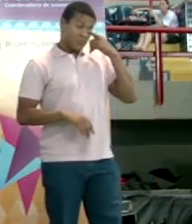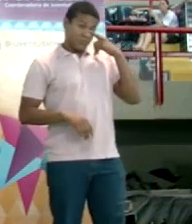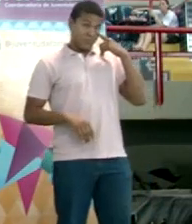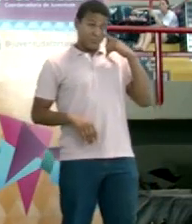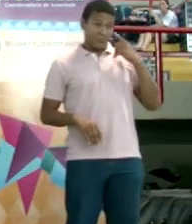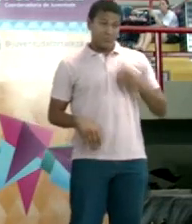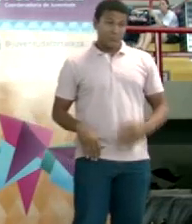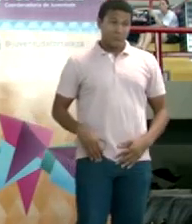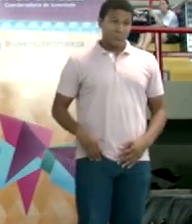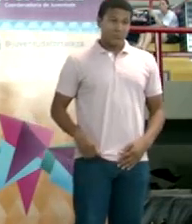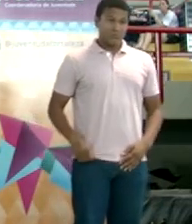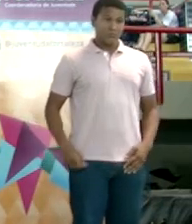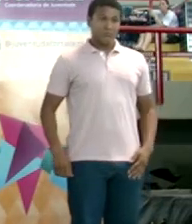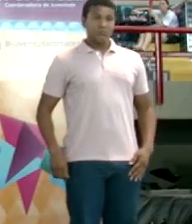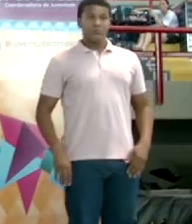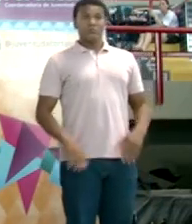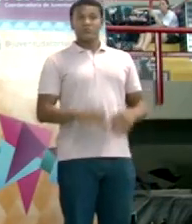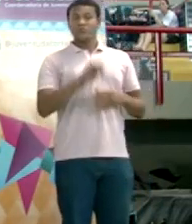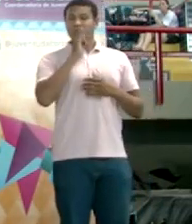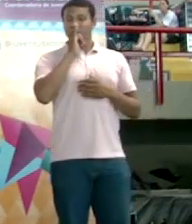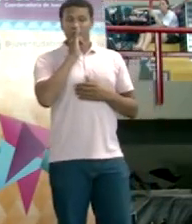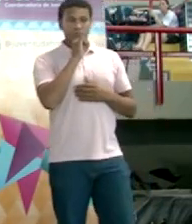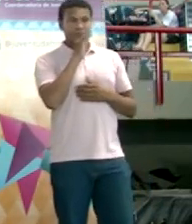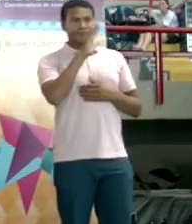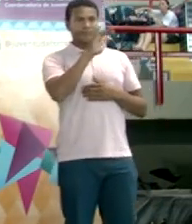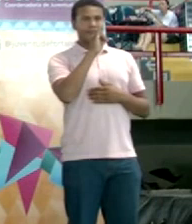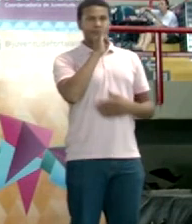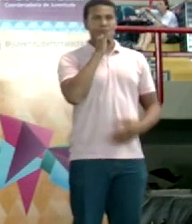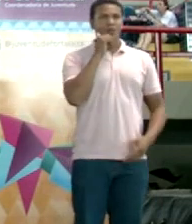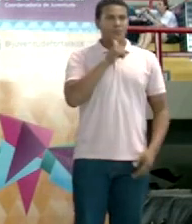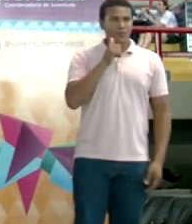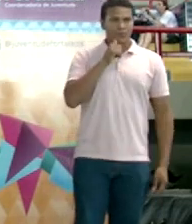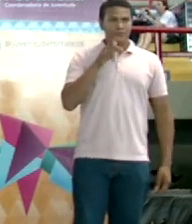anos de idade, teve o caso de uma gestação e o caso de gêmeos.